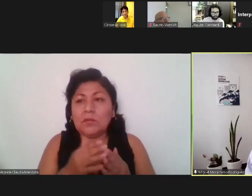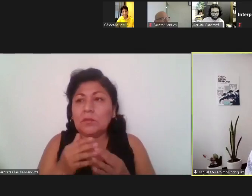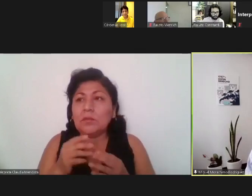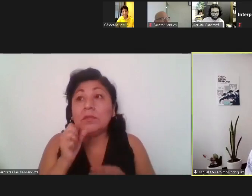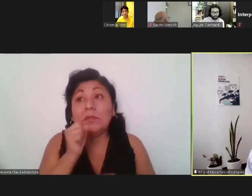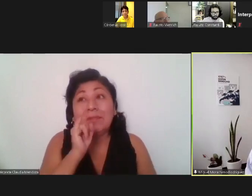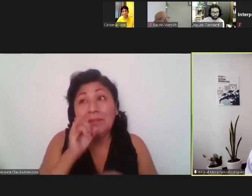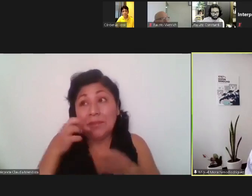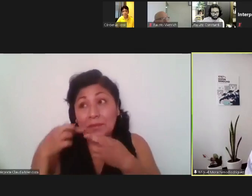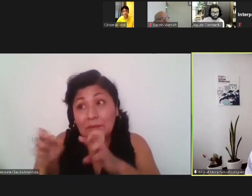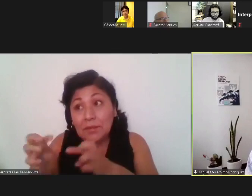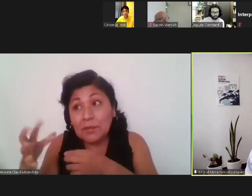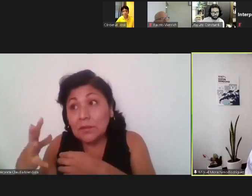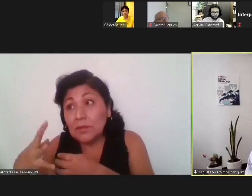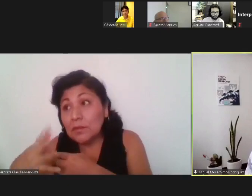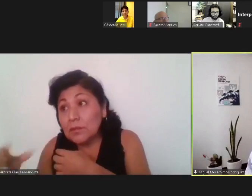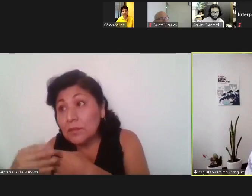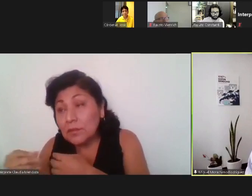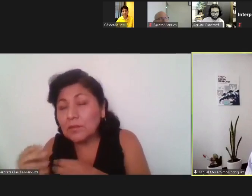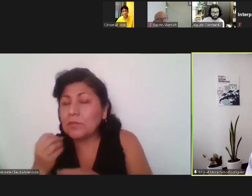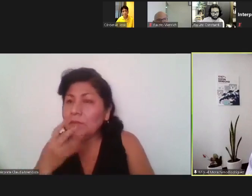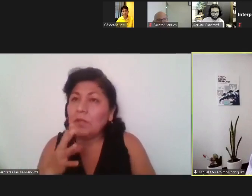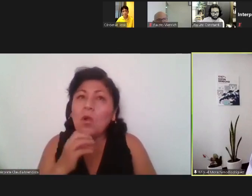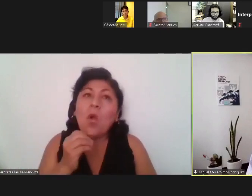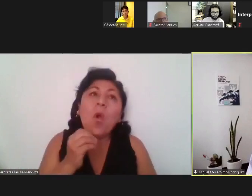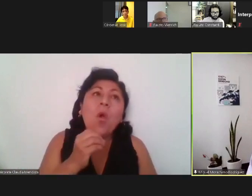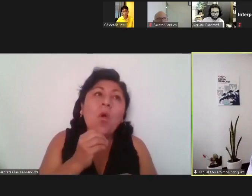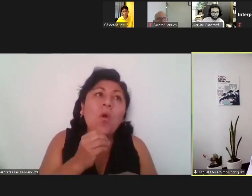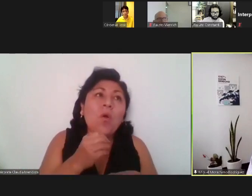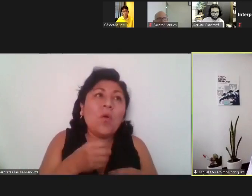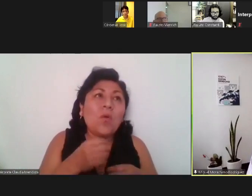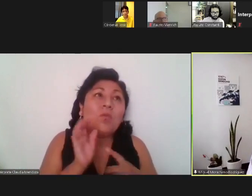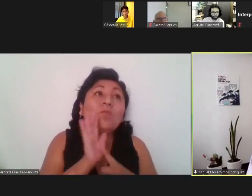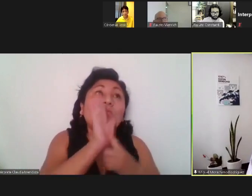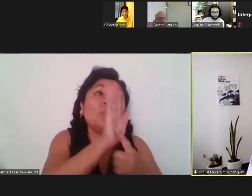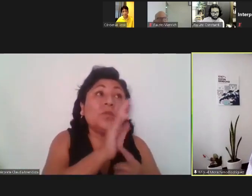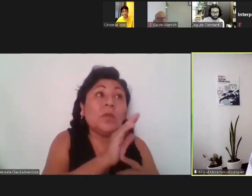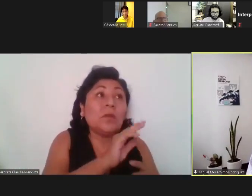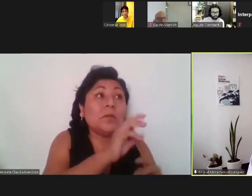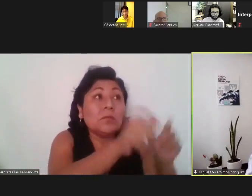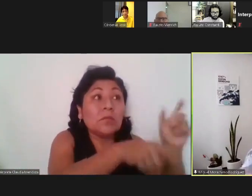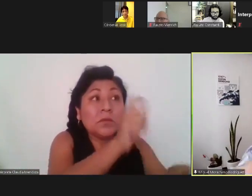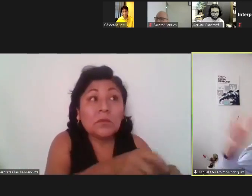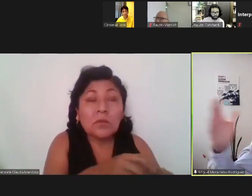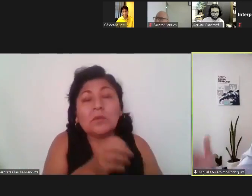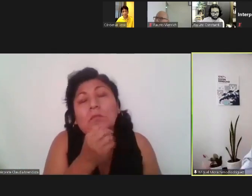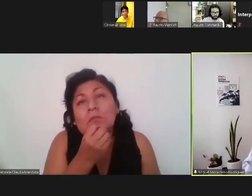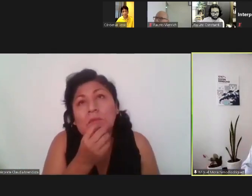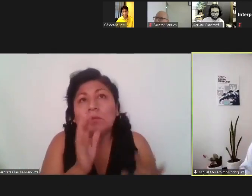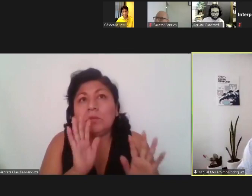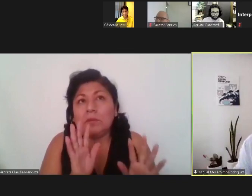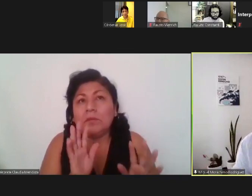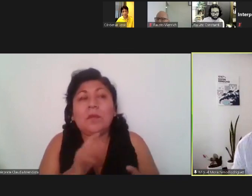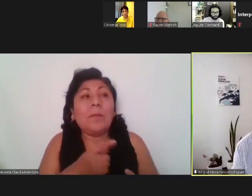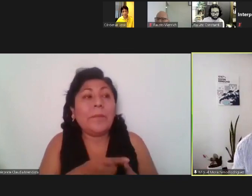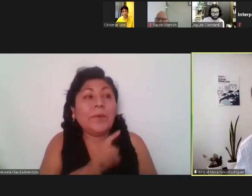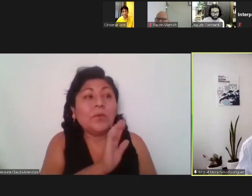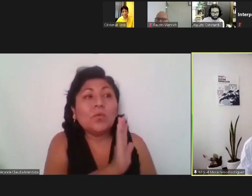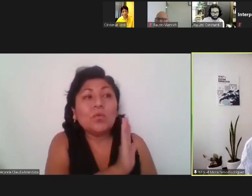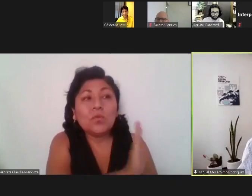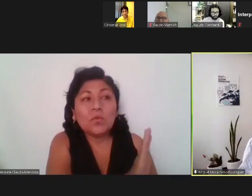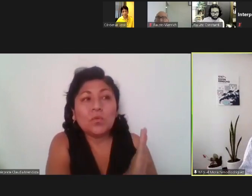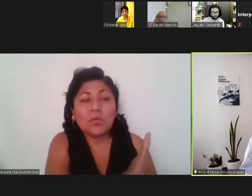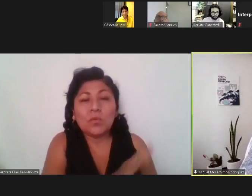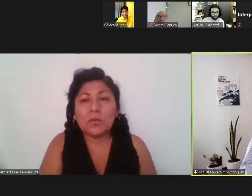su reproducción, su comunicación al público, etcétera, etcétera, ¿no? Entonces, esto o sea, está bien porque probablemente